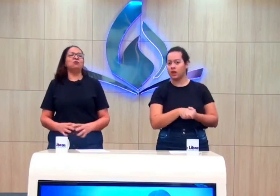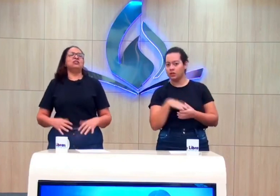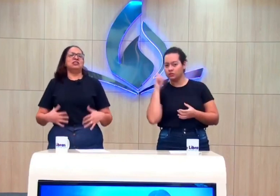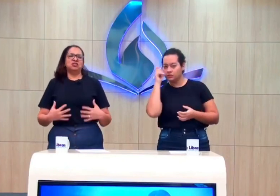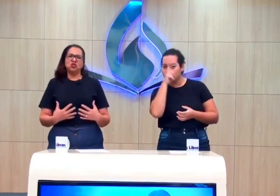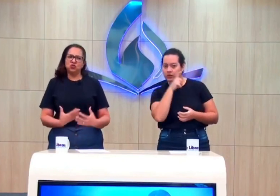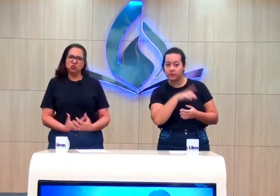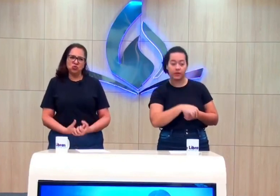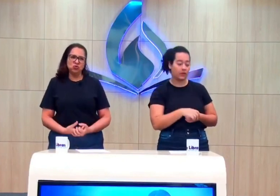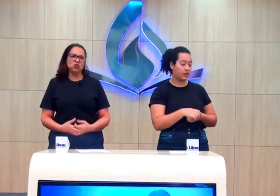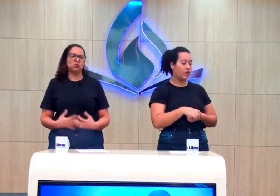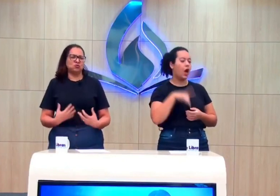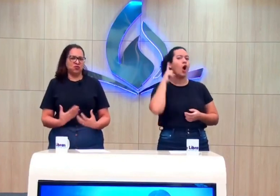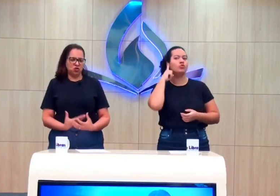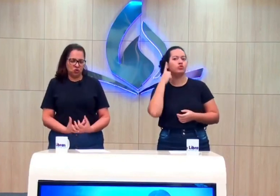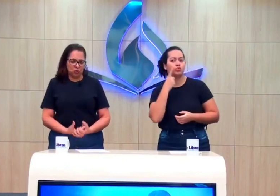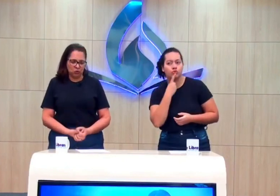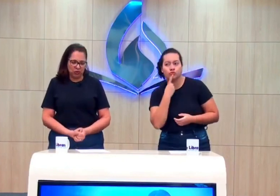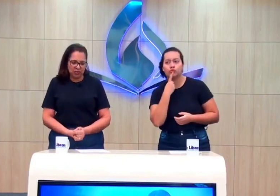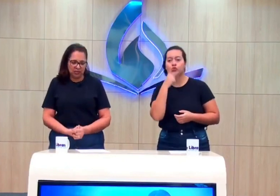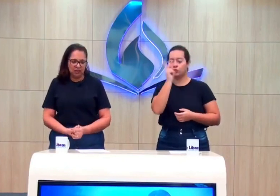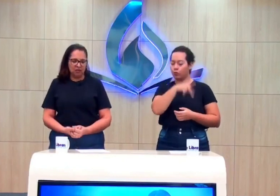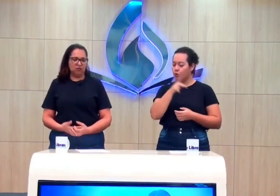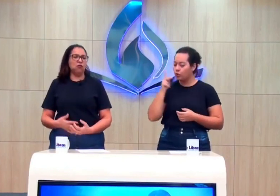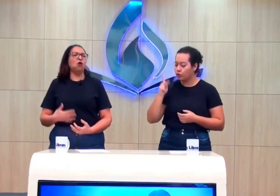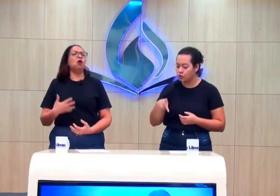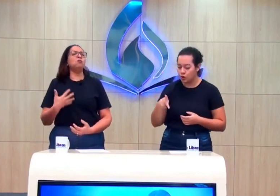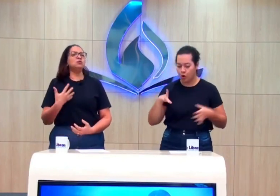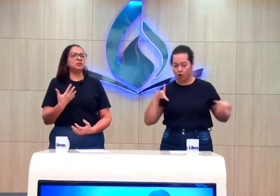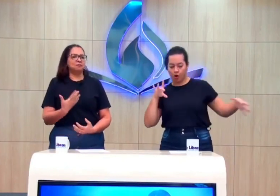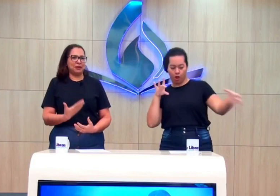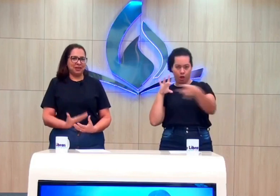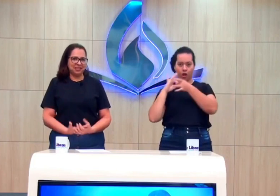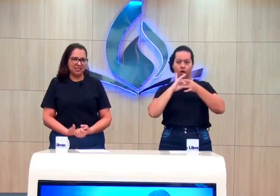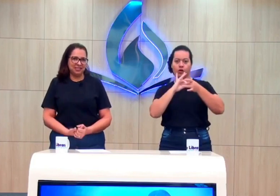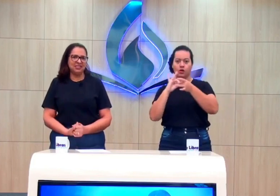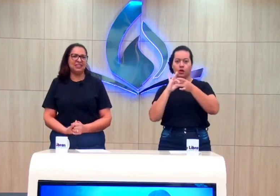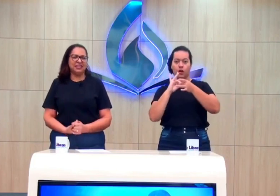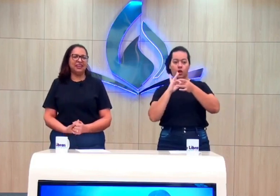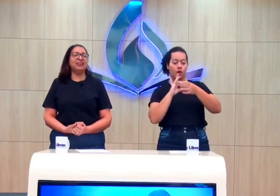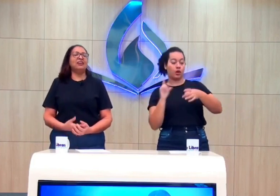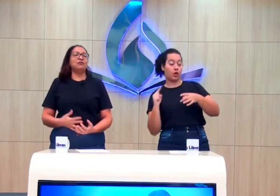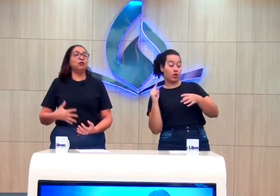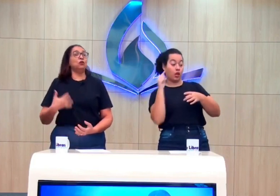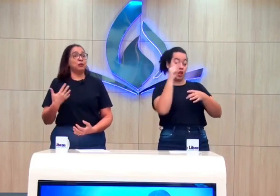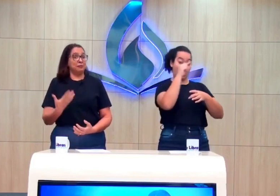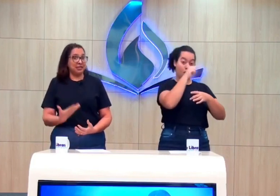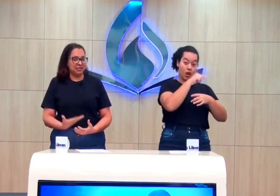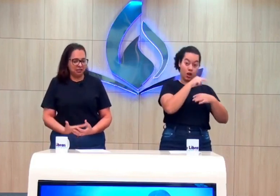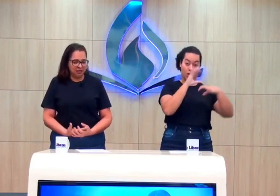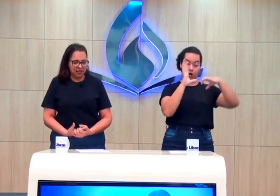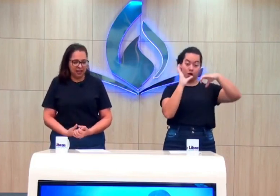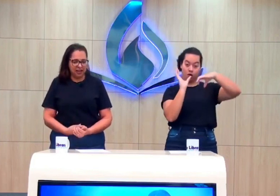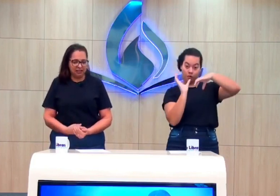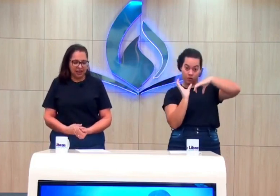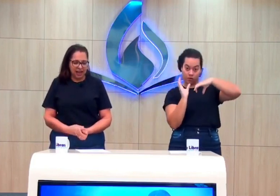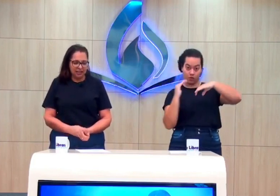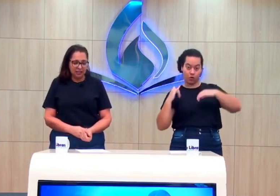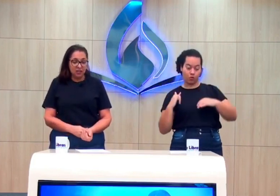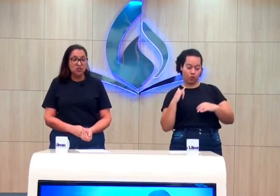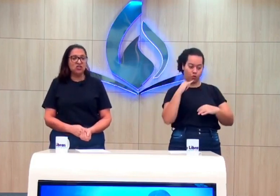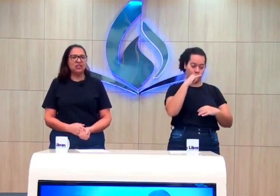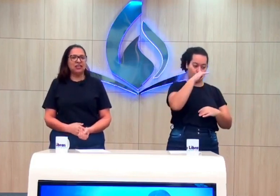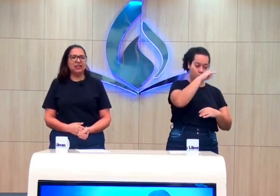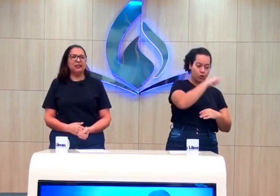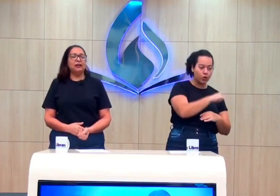a comunidade de surdos, professores, fomos para Brasília, né, foram para Brasília